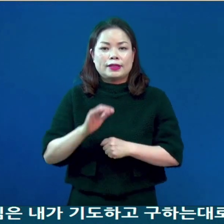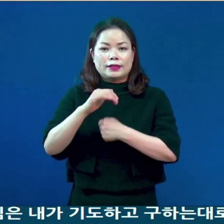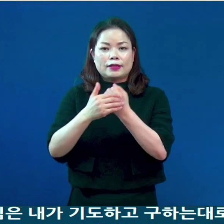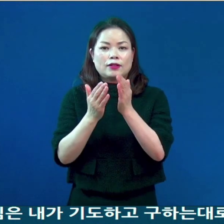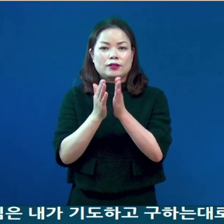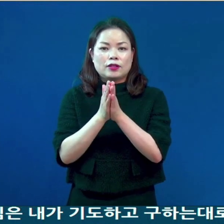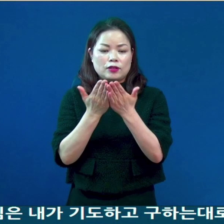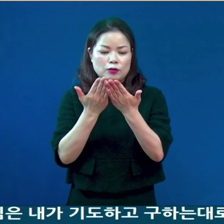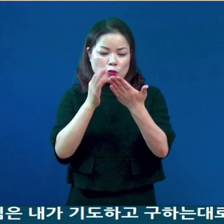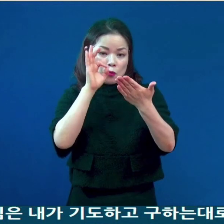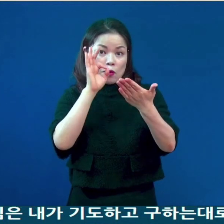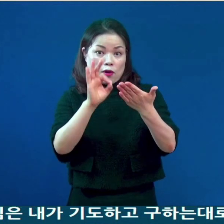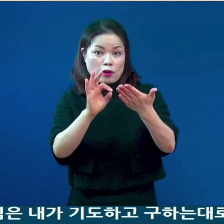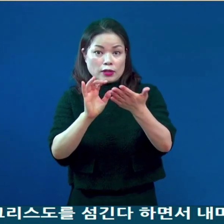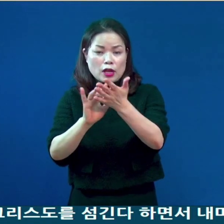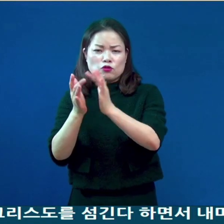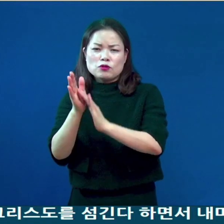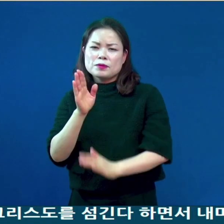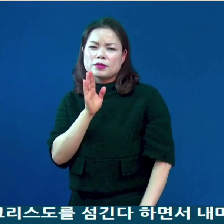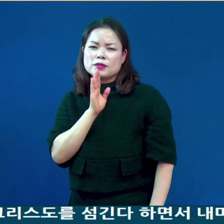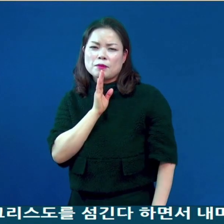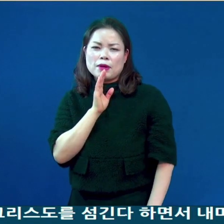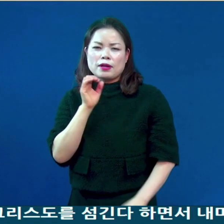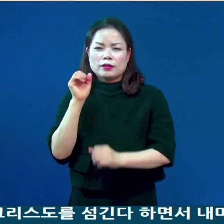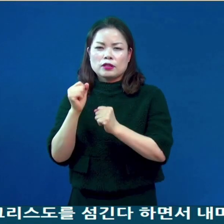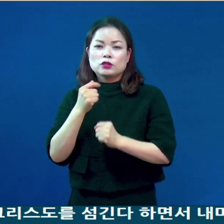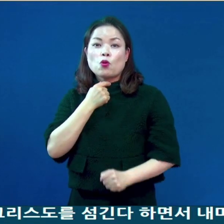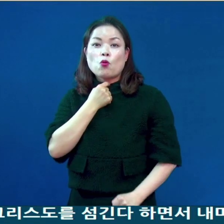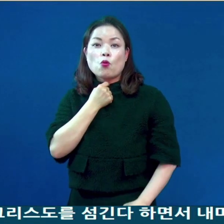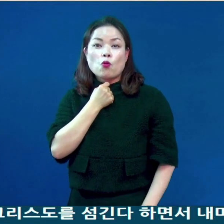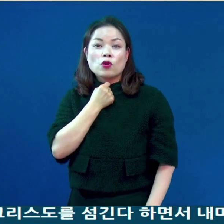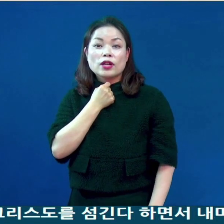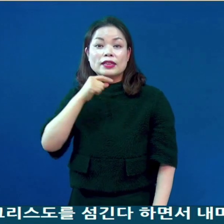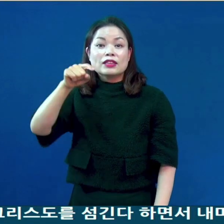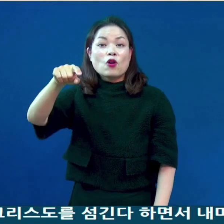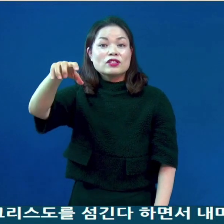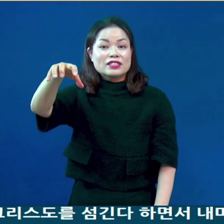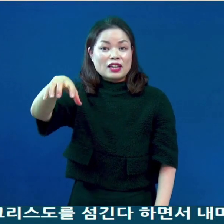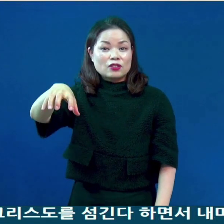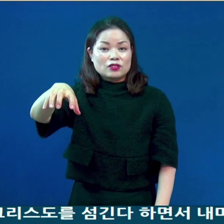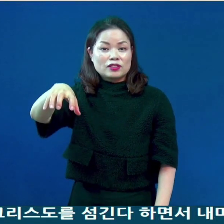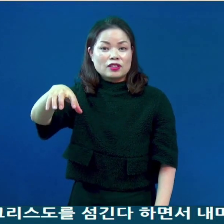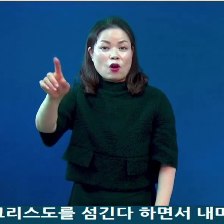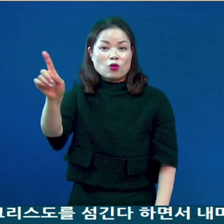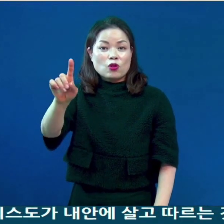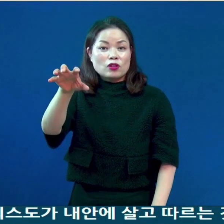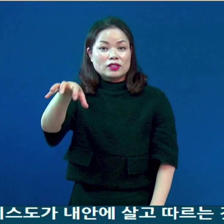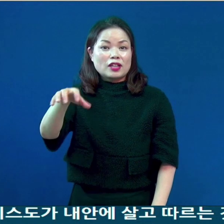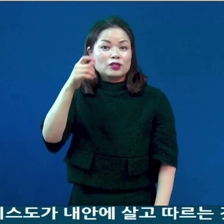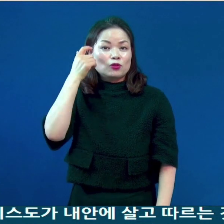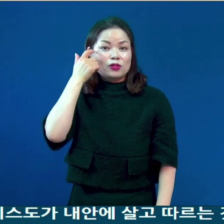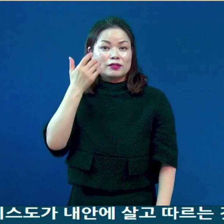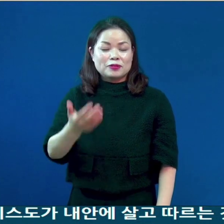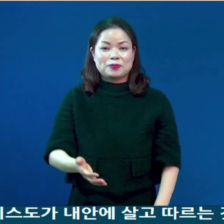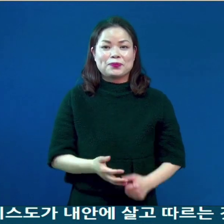성경을 보면서 예수님이 정말 계시기에 원했던 장소들이 어떤 장소였을까요?